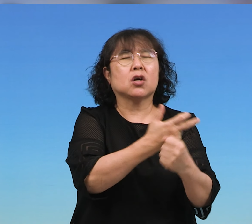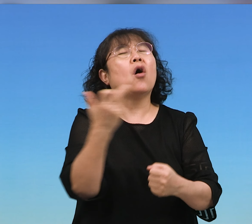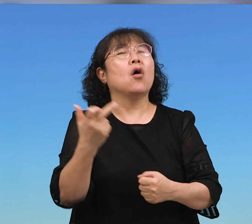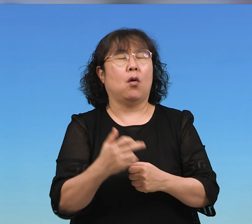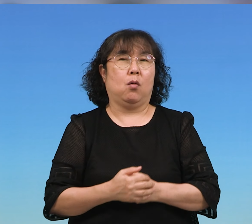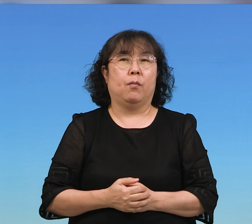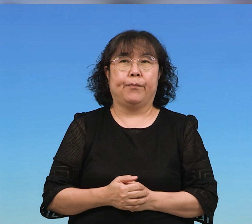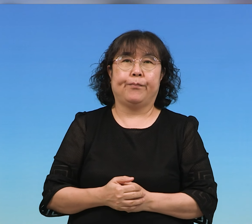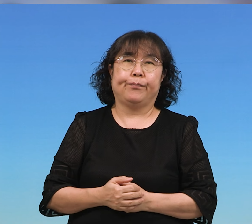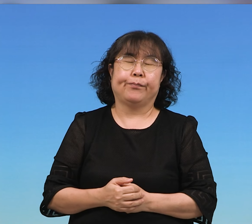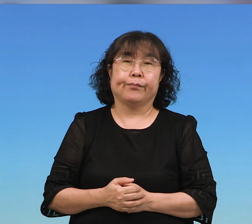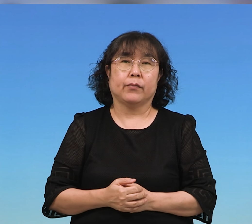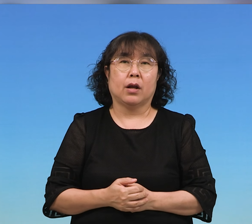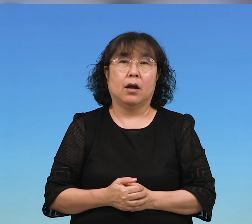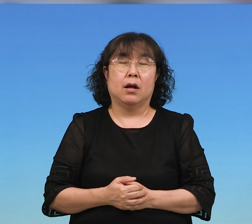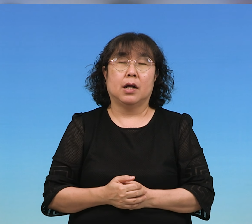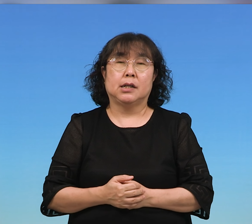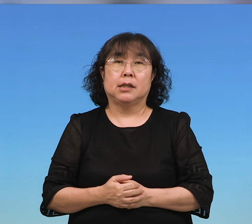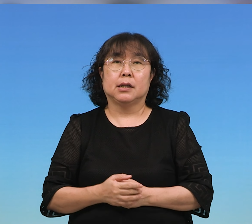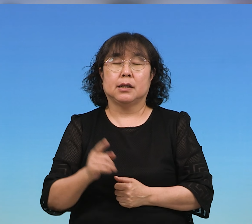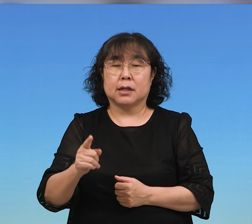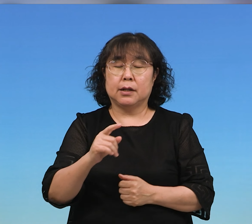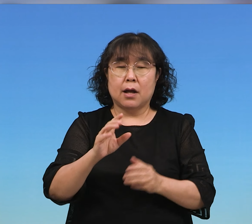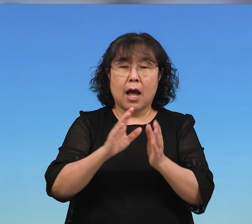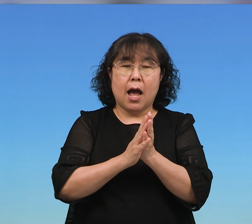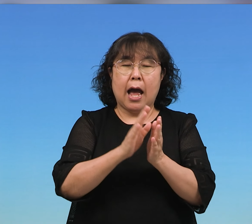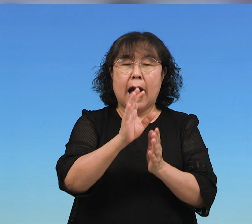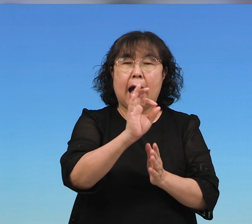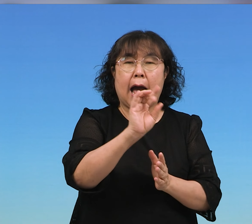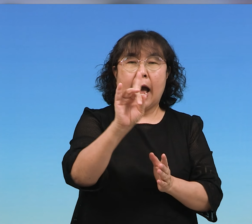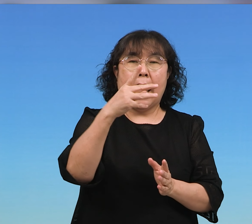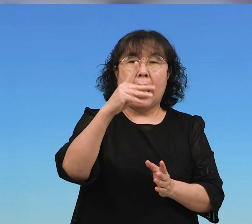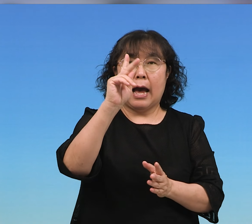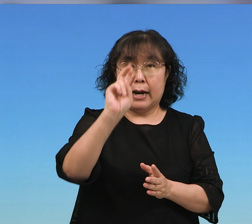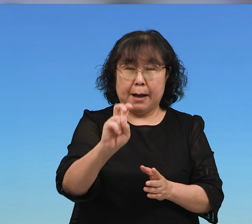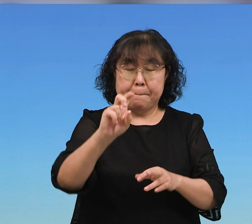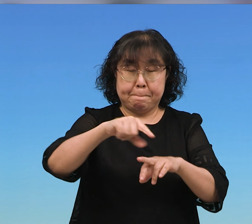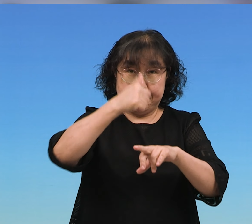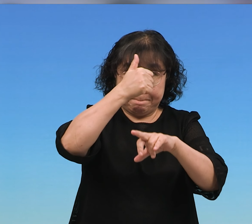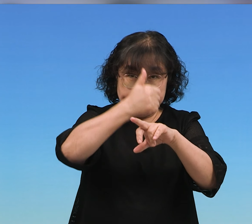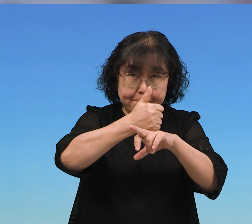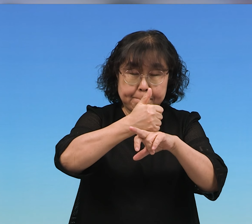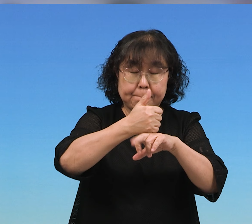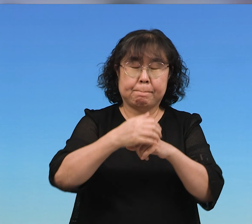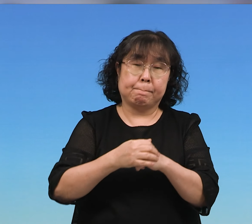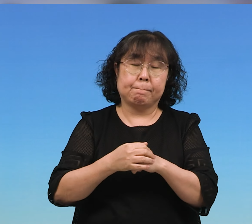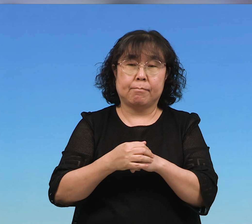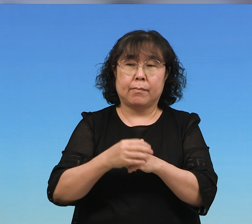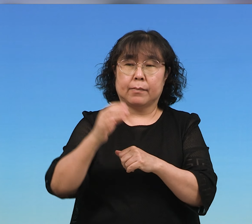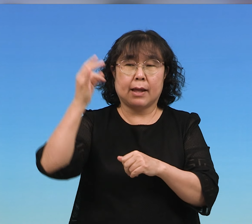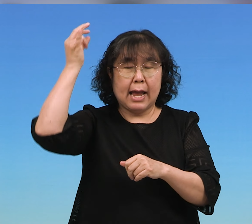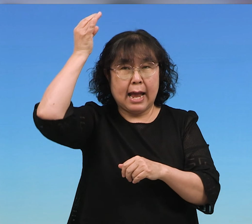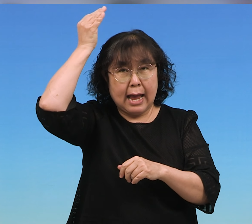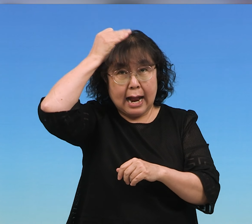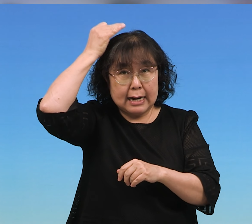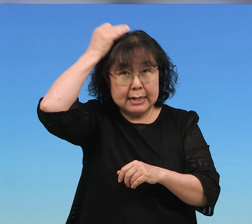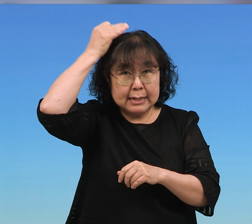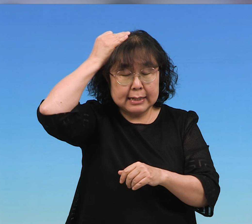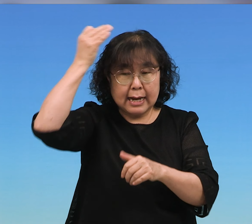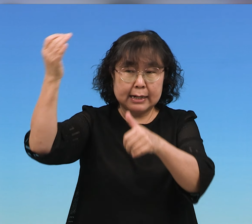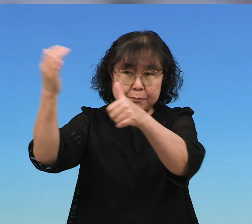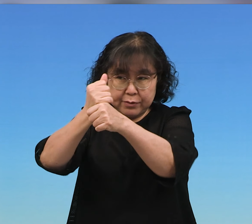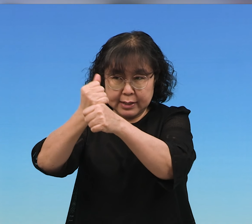사실을 알게 된 아람 왕이 이제 분노합니다. 그리고 이제 엘리사를 잡으려고 좀 과하게 행동,